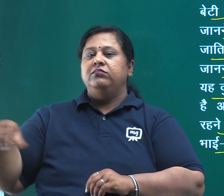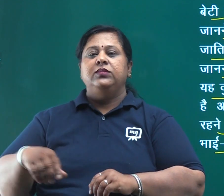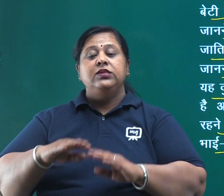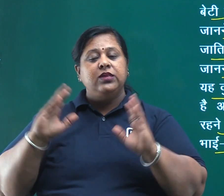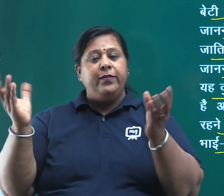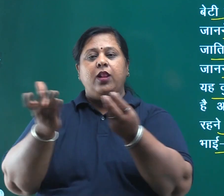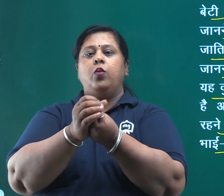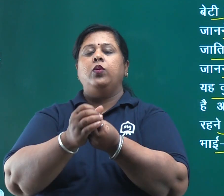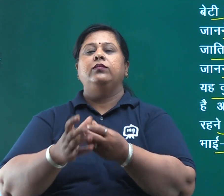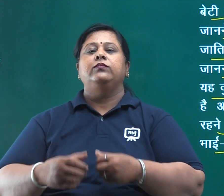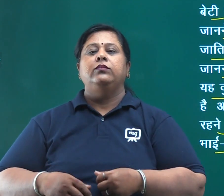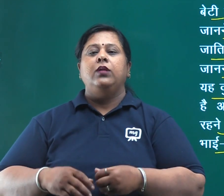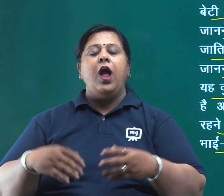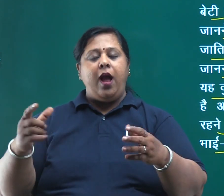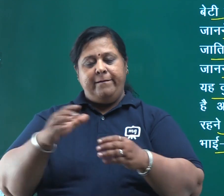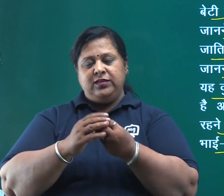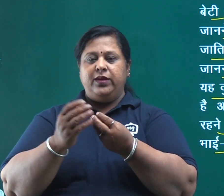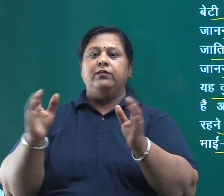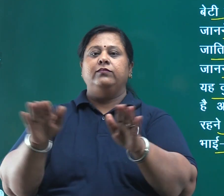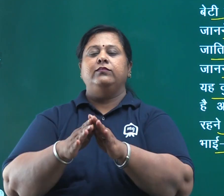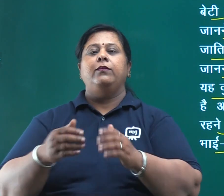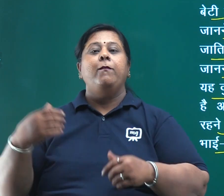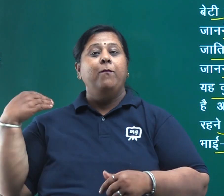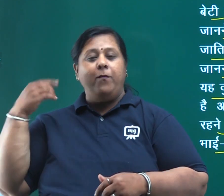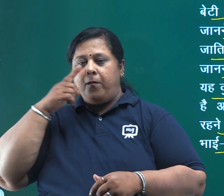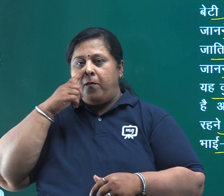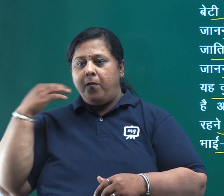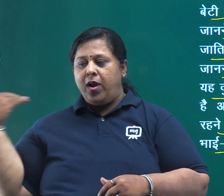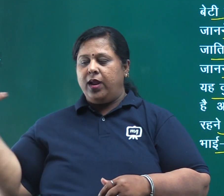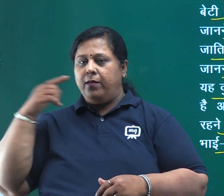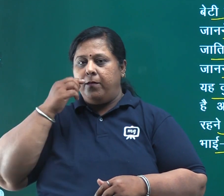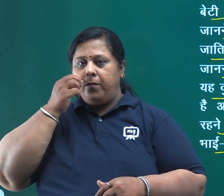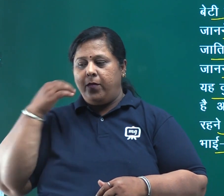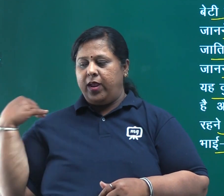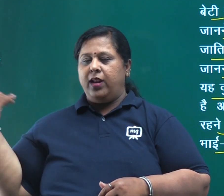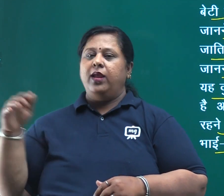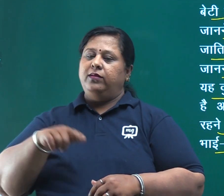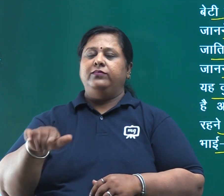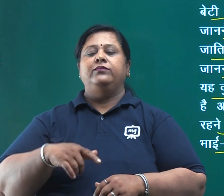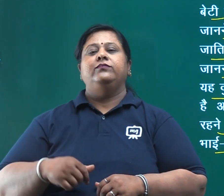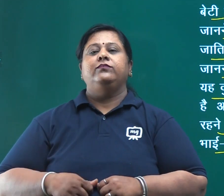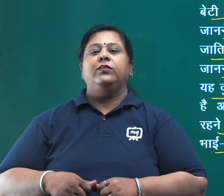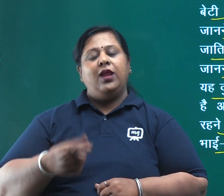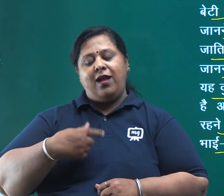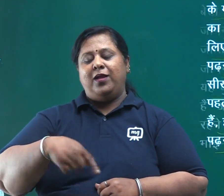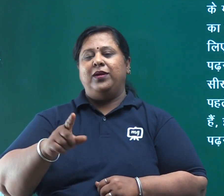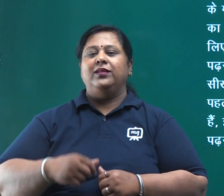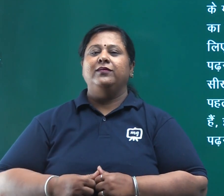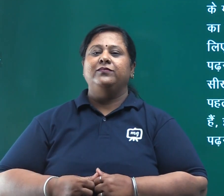सभी लोग आपस में भाई बहन हैं। आगे बढ़ते